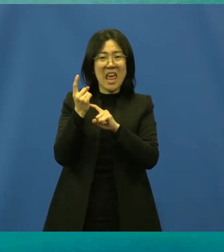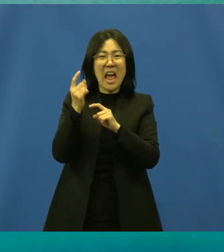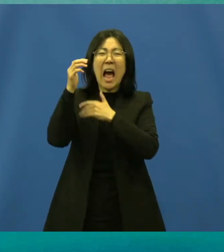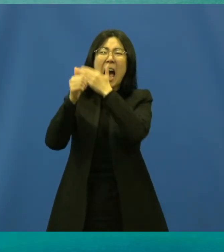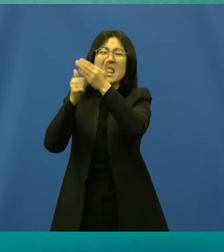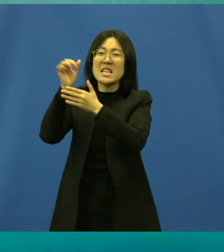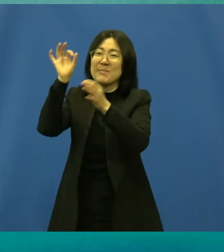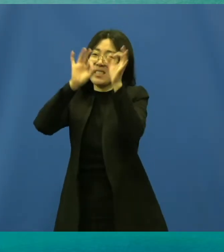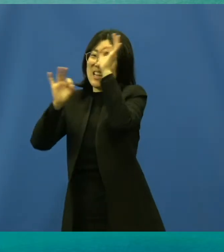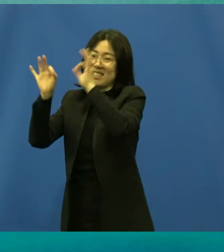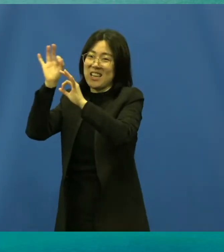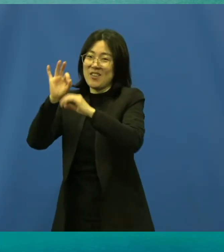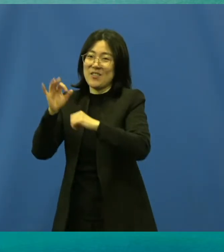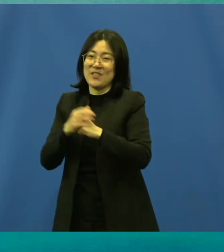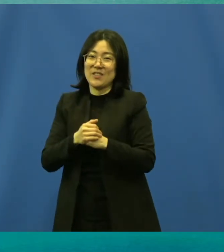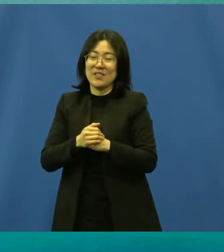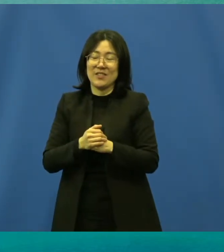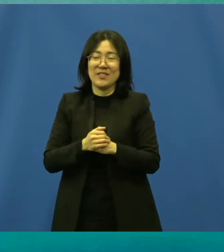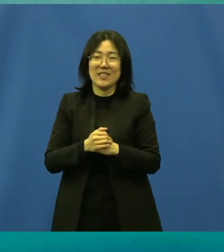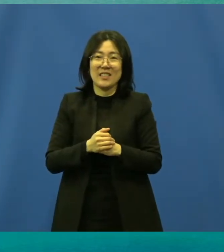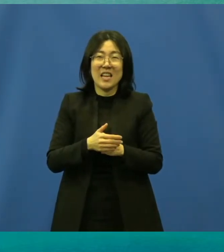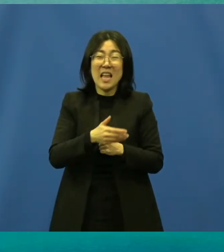기도하고 싶어 기도한 게 아닙니다.